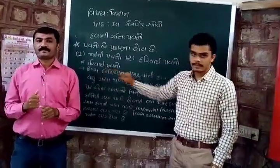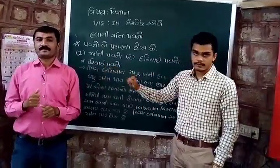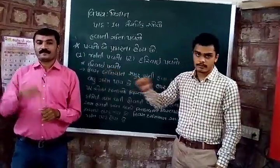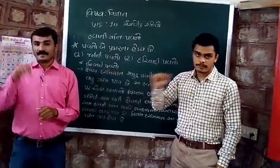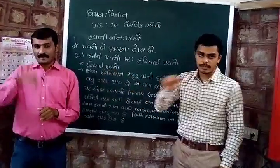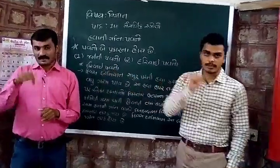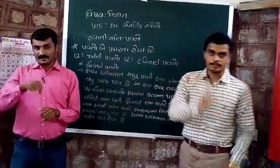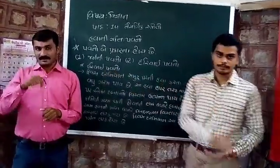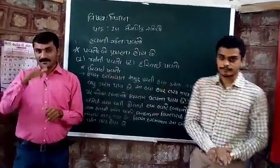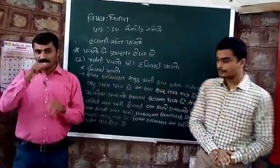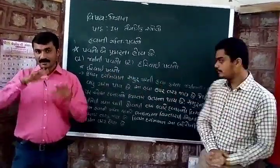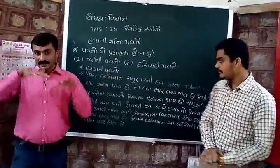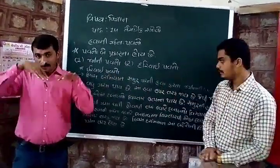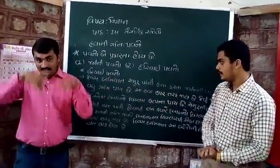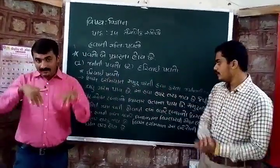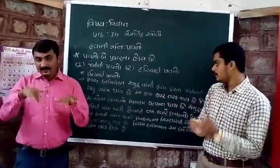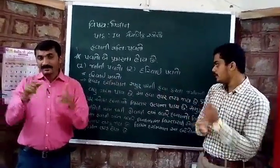અભ્યાસ કરવાનો છે.